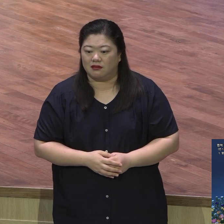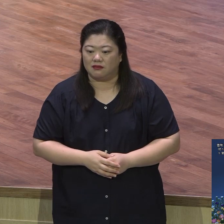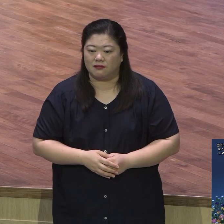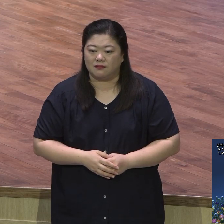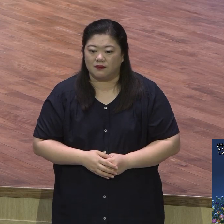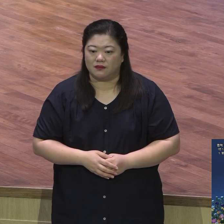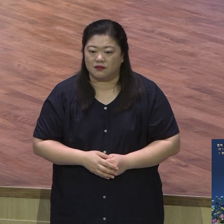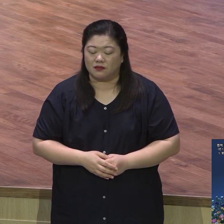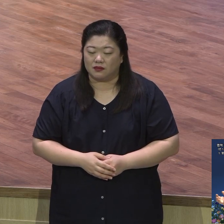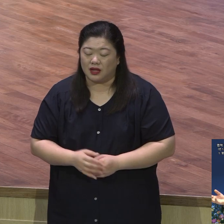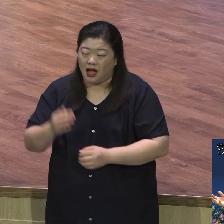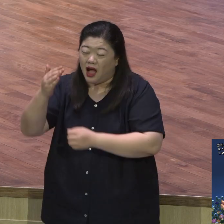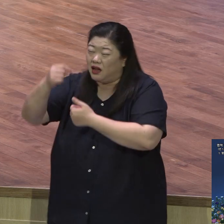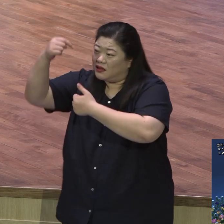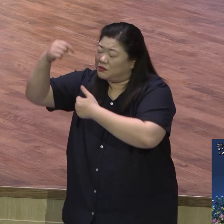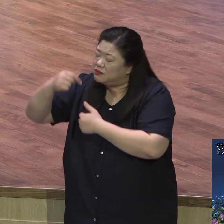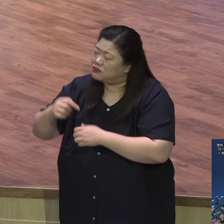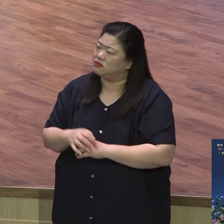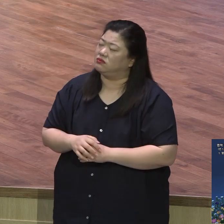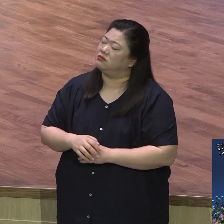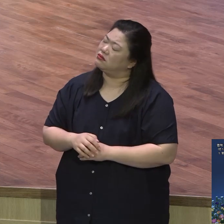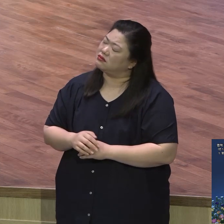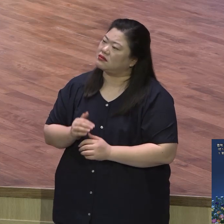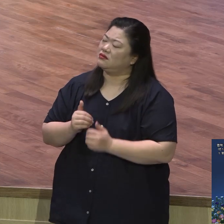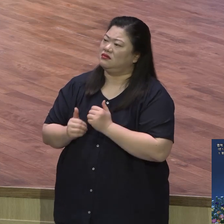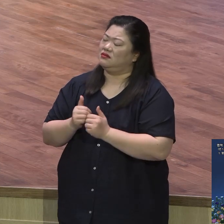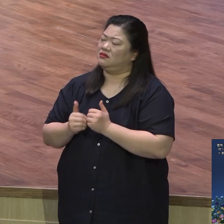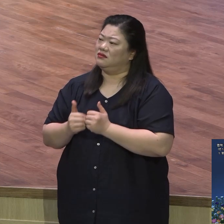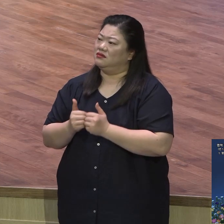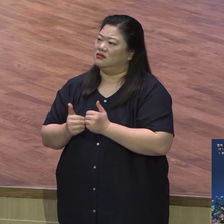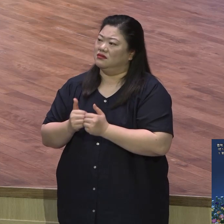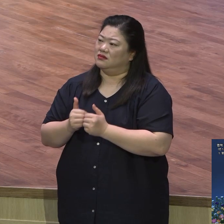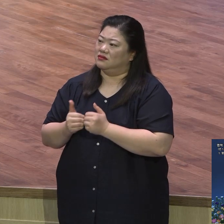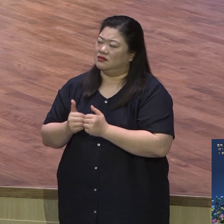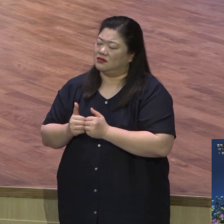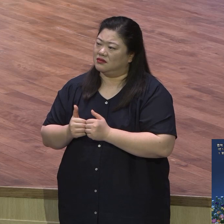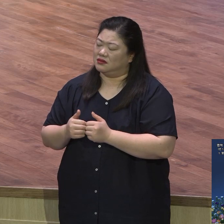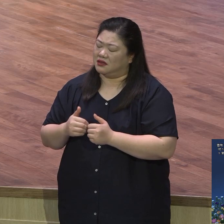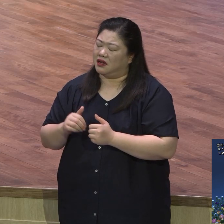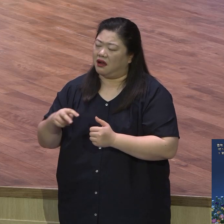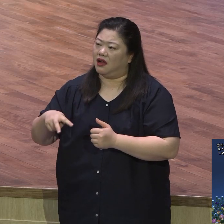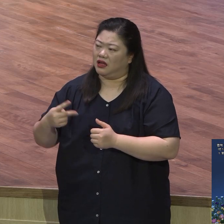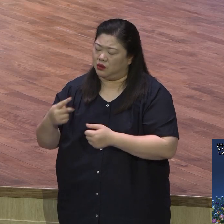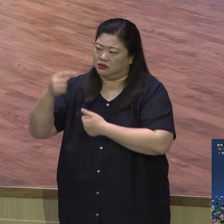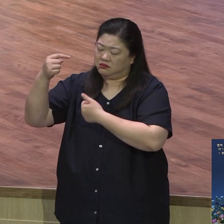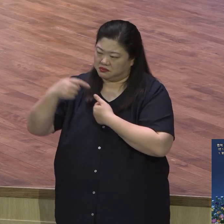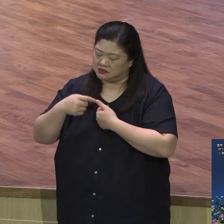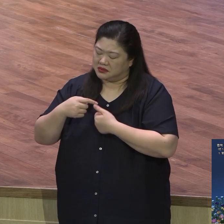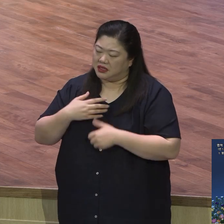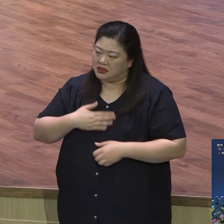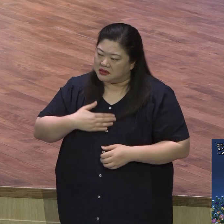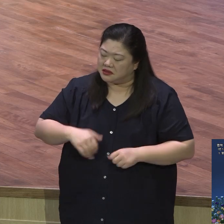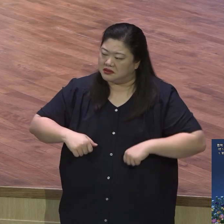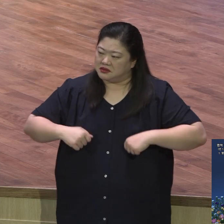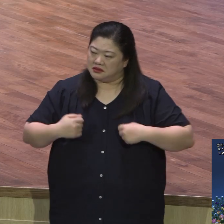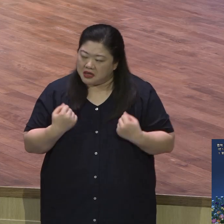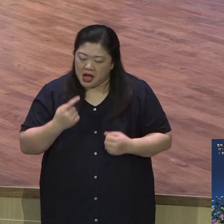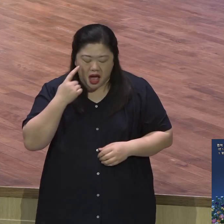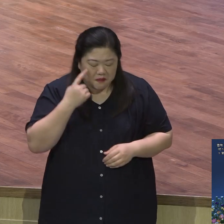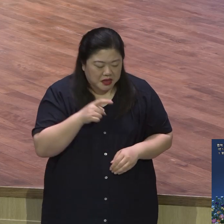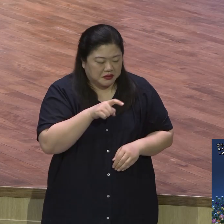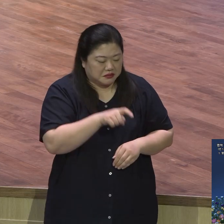안 돼도 하나님이 방법대로 그대로 했다니 그대로 그게 신앙이 자라는 방법입니다. 말씀을 가지고 자꾸